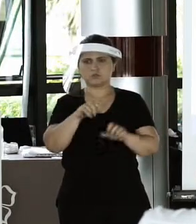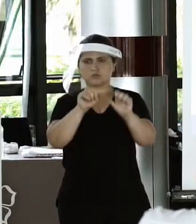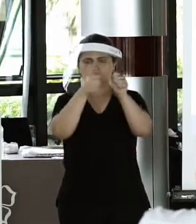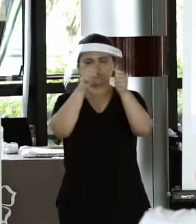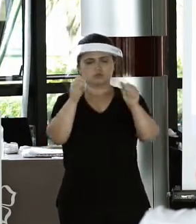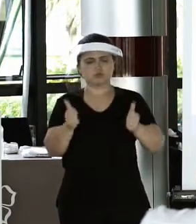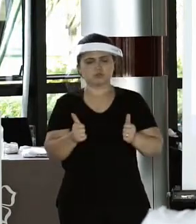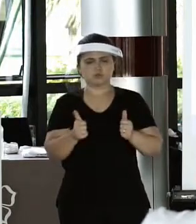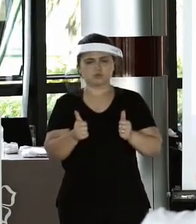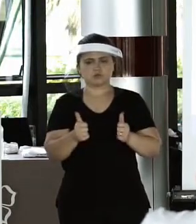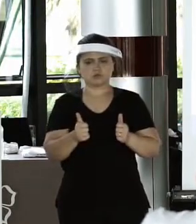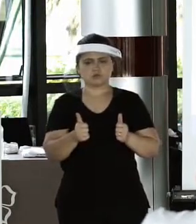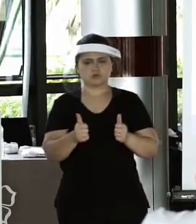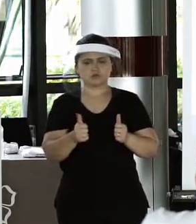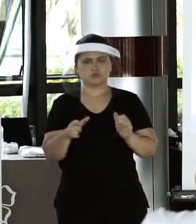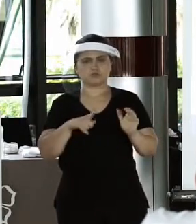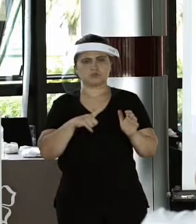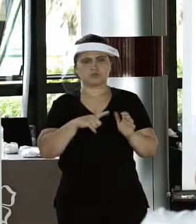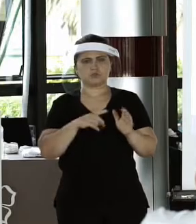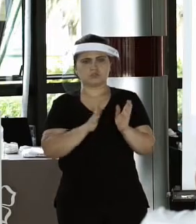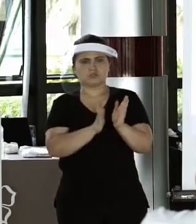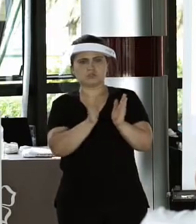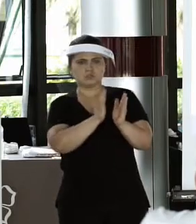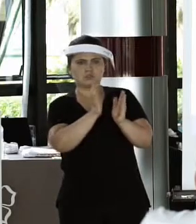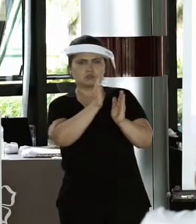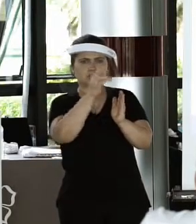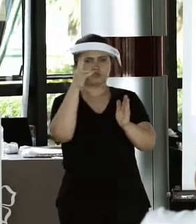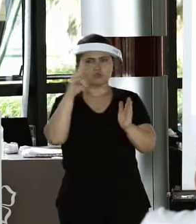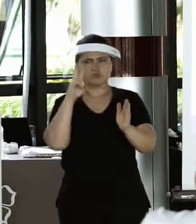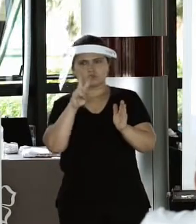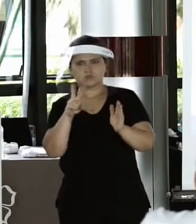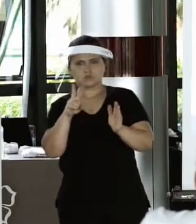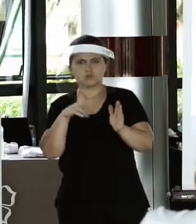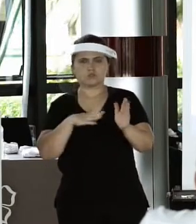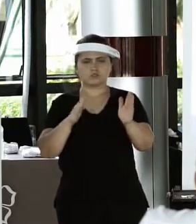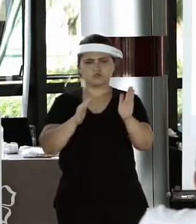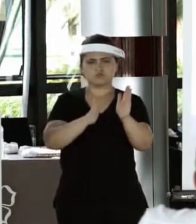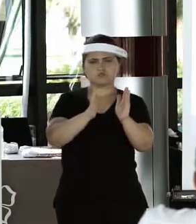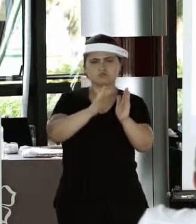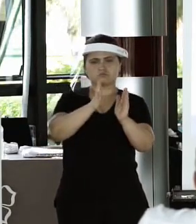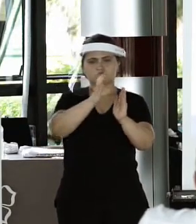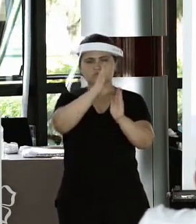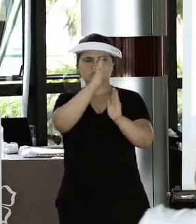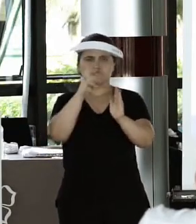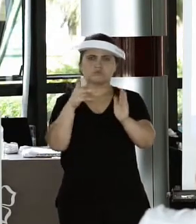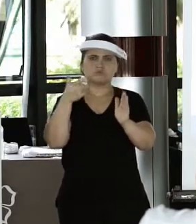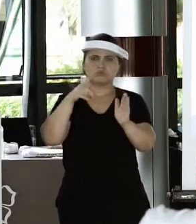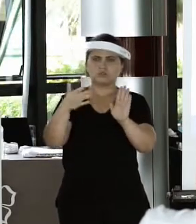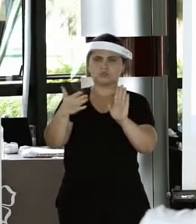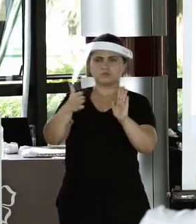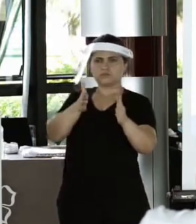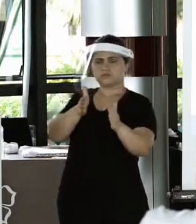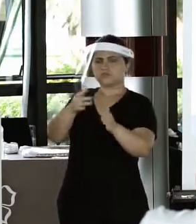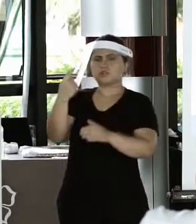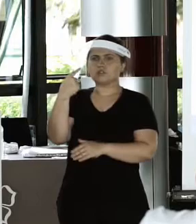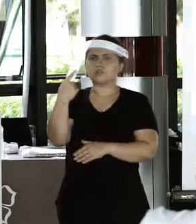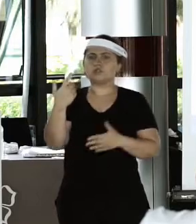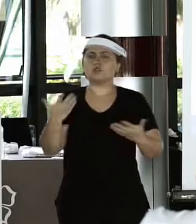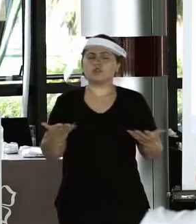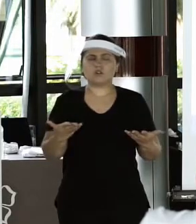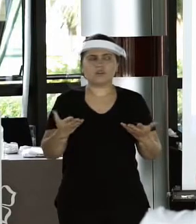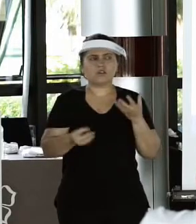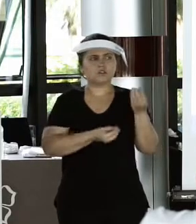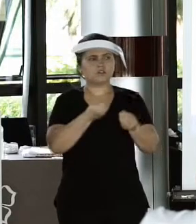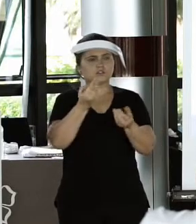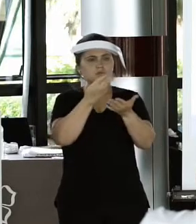imagem... Tem as fissuras ali, não tem? Não é essa não, é porque tem uma que tem fissuras, né? Aqui está meio de lado. Olha aqui, pessoal,